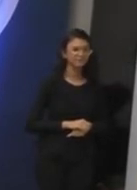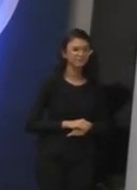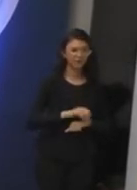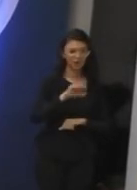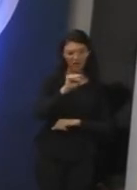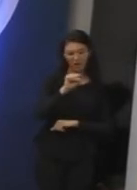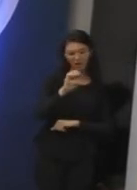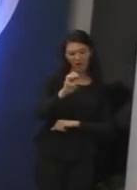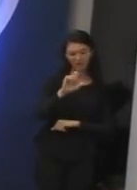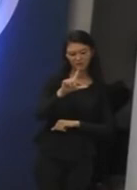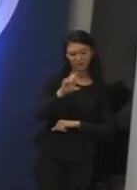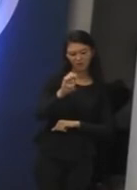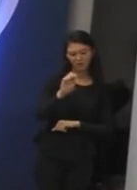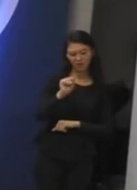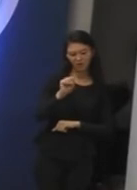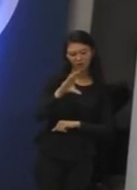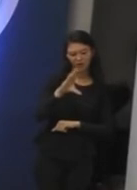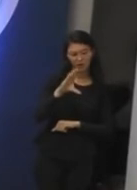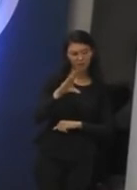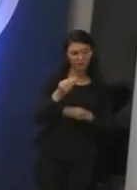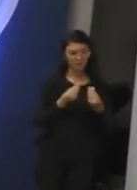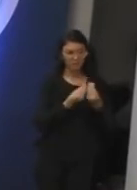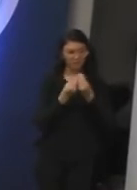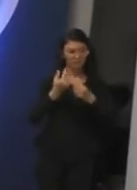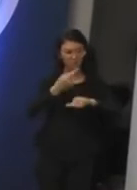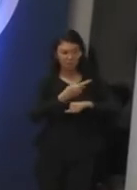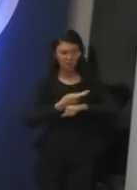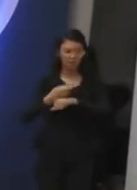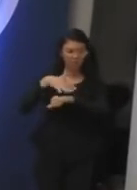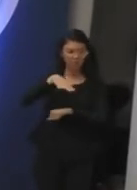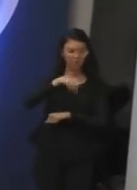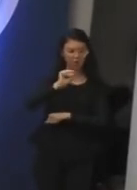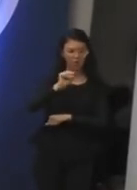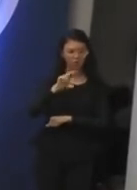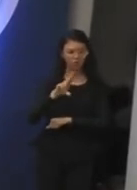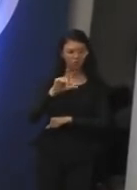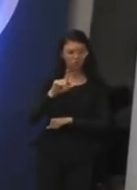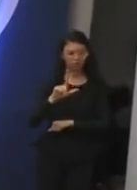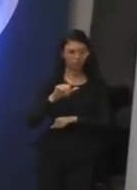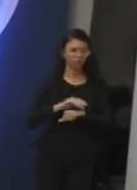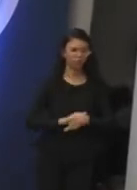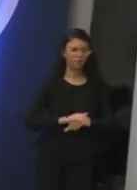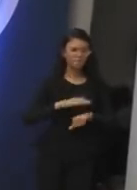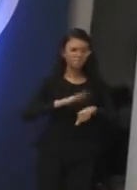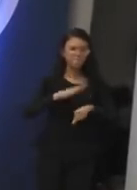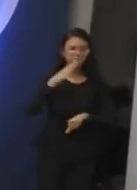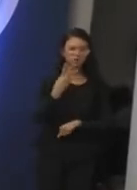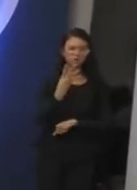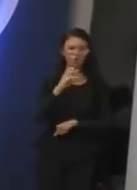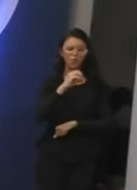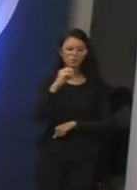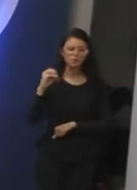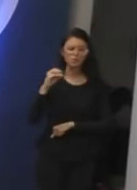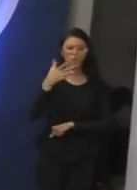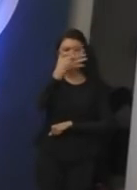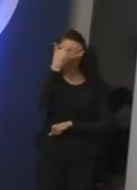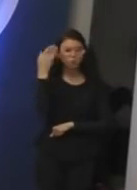Celesc recebendo a premiação na categoria Região Sul, acima de 400 mil unidades consumidoras.